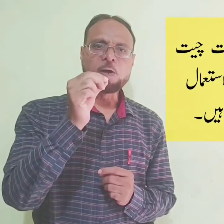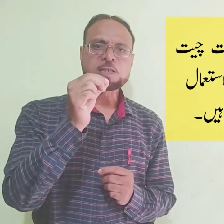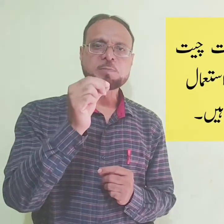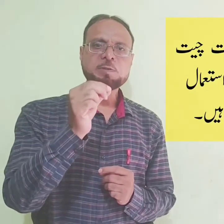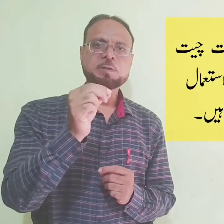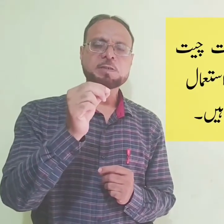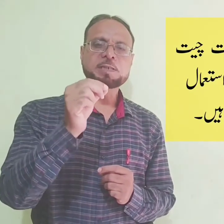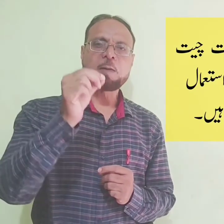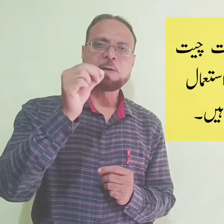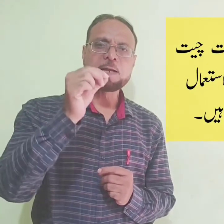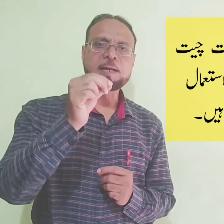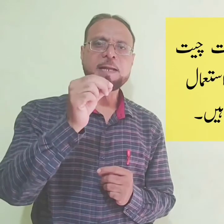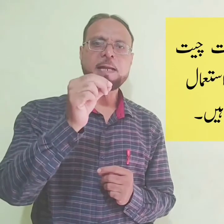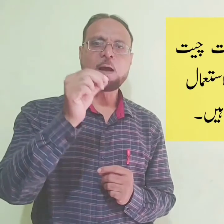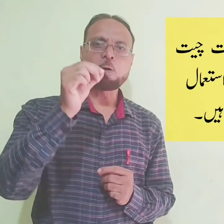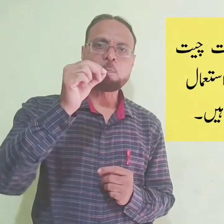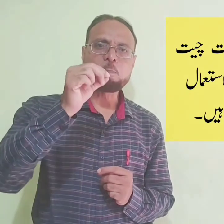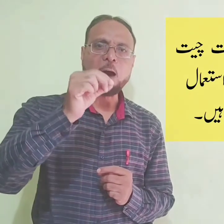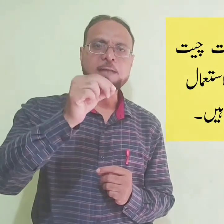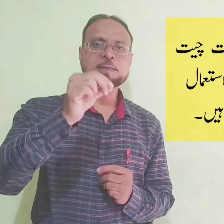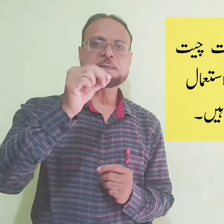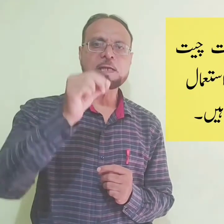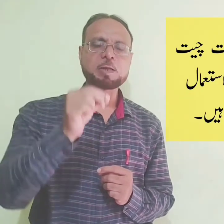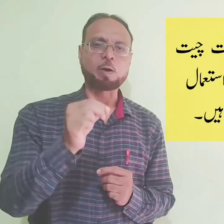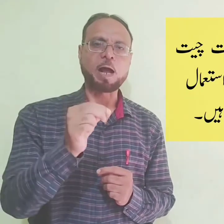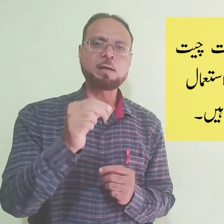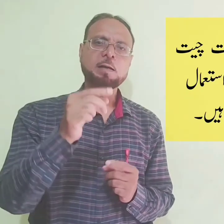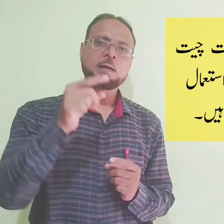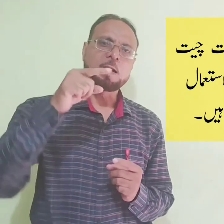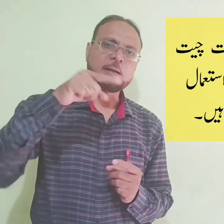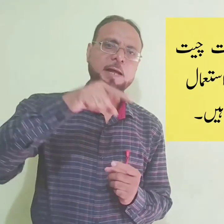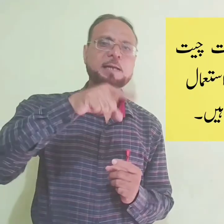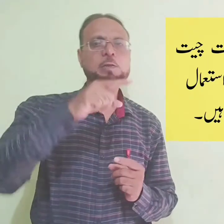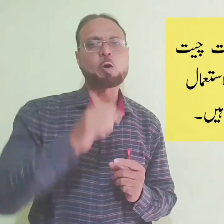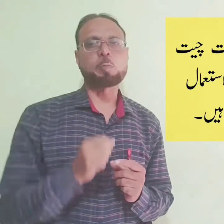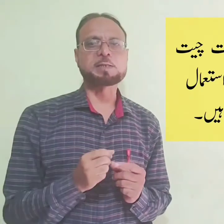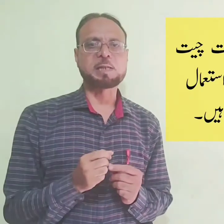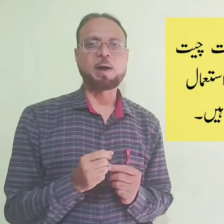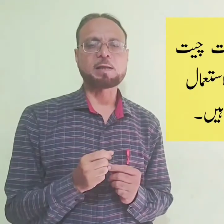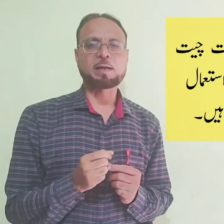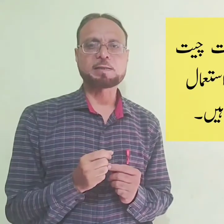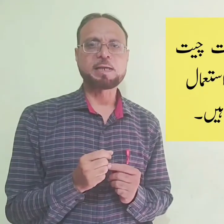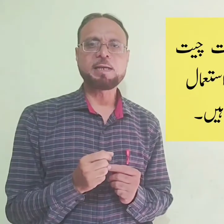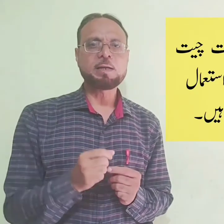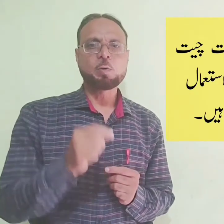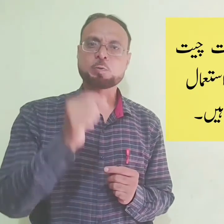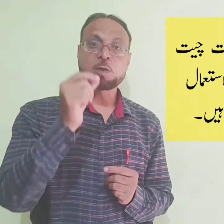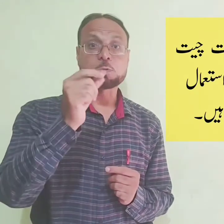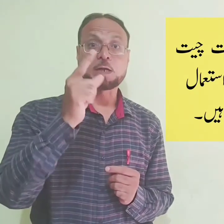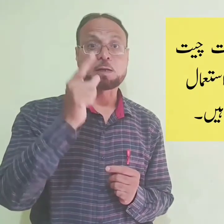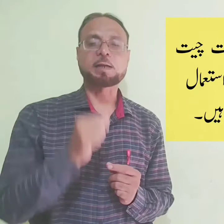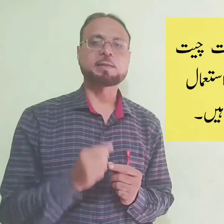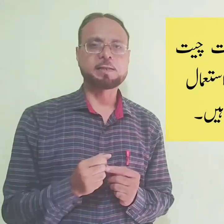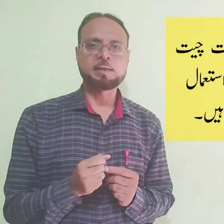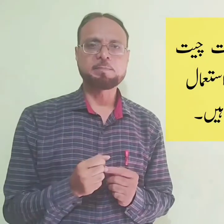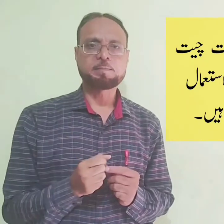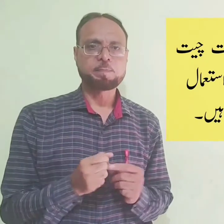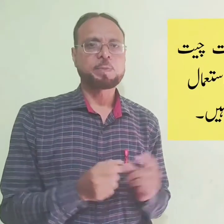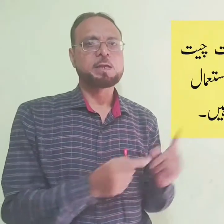इस्म जिसे हम लिखने और बातचीत के दौरान नर के तौर पर इस्तेमाल करते हैं उसे मुज़क्कर कहते हैं,